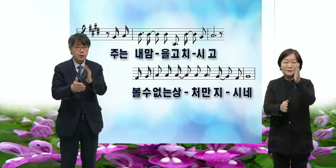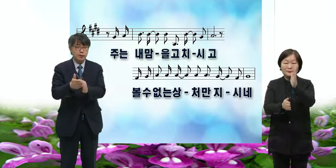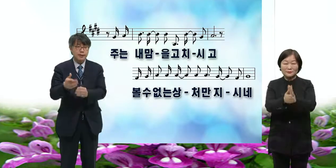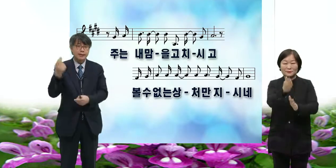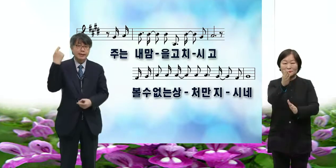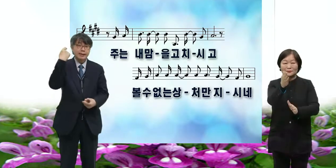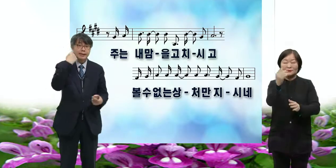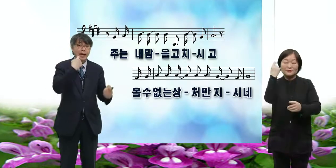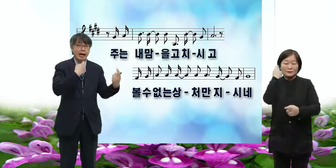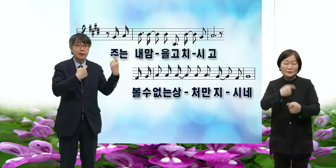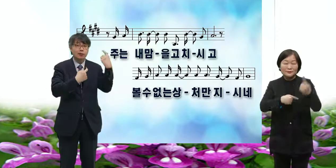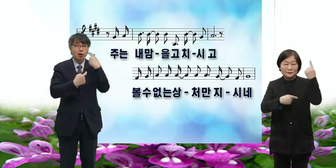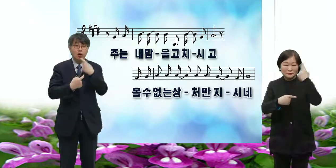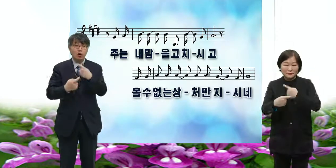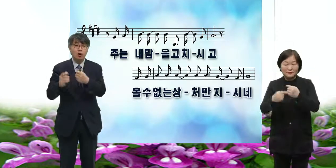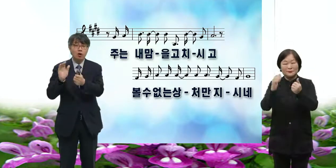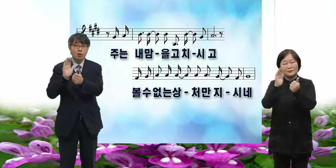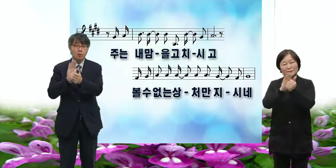없는 상처